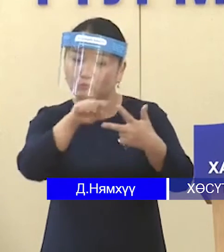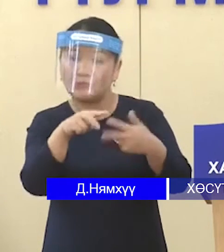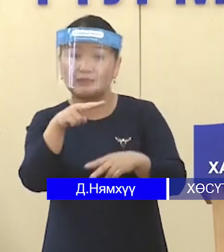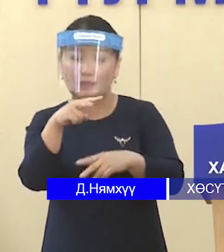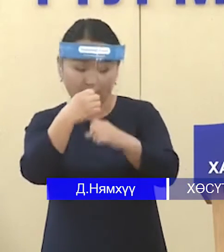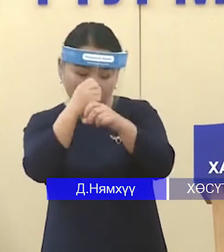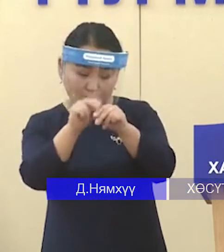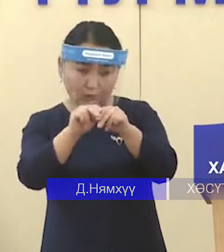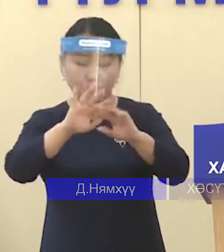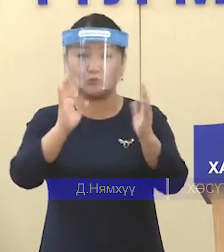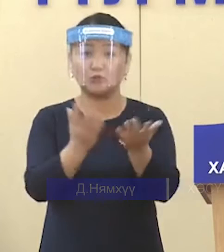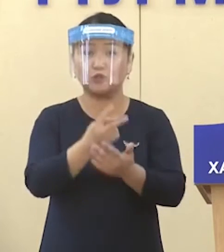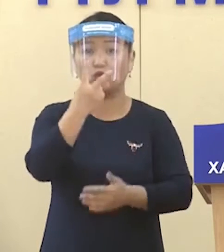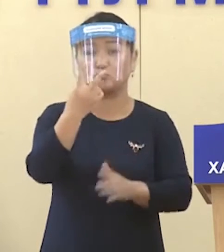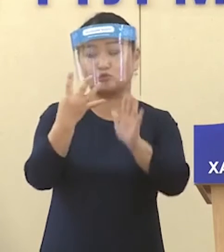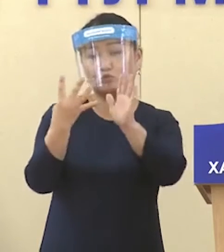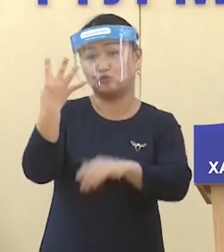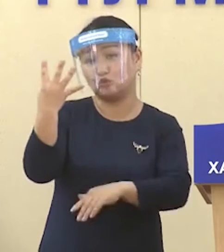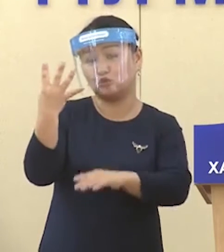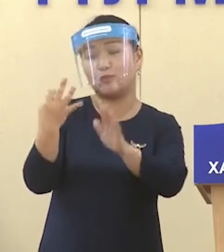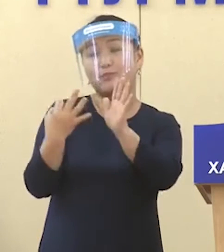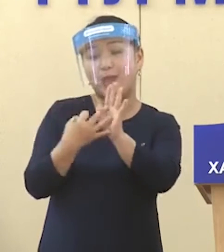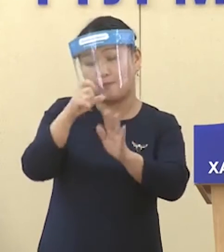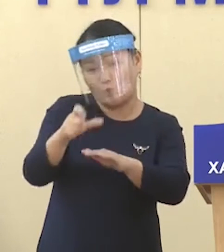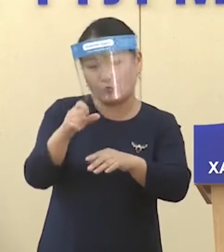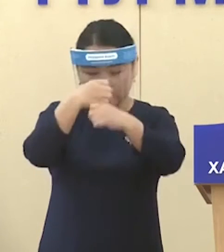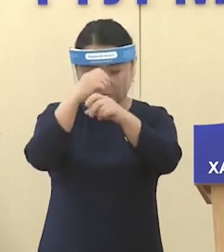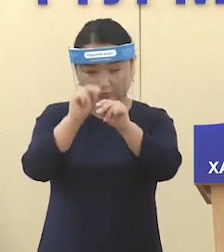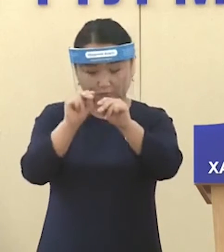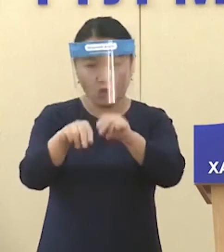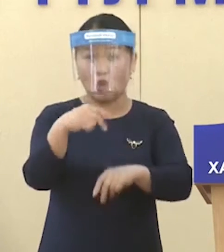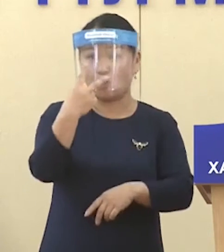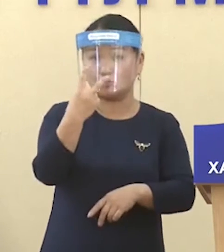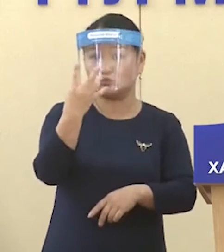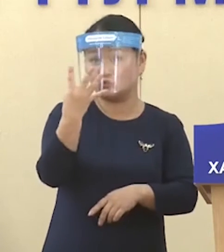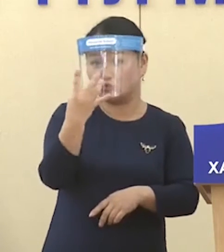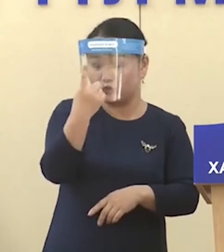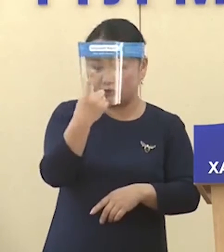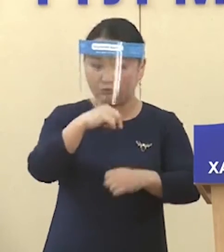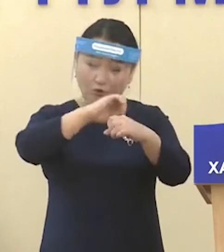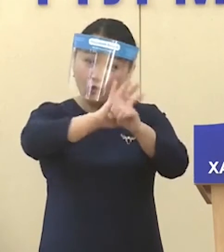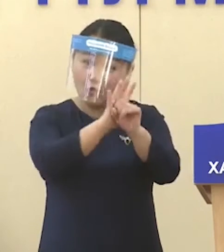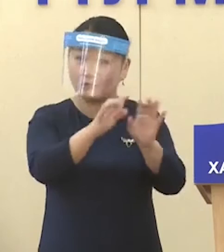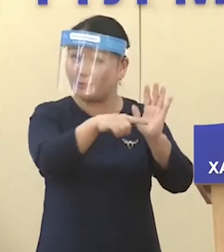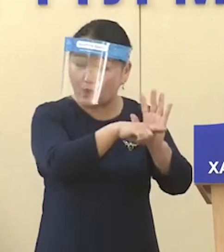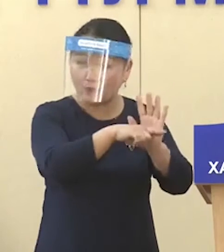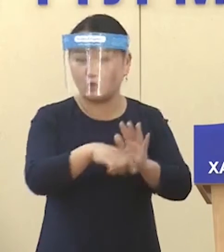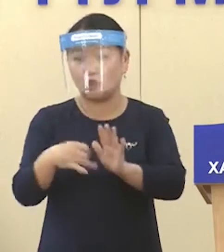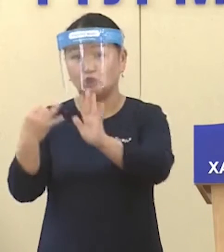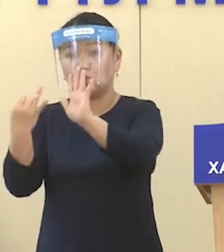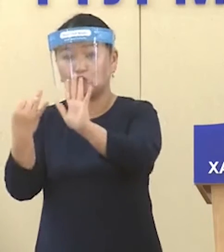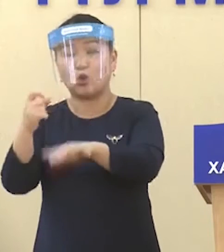нийтдээ 248 хүнд шинжилгээ хийсэн. Үүний 241-д нь коронавирус илрээгүй. 7